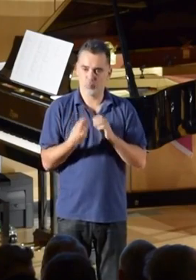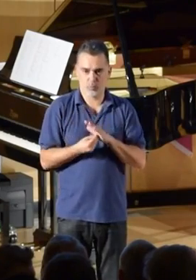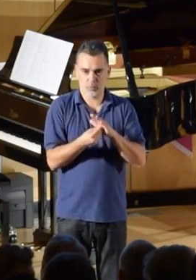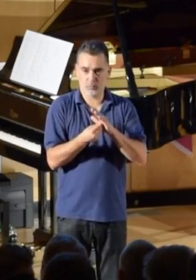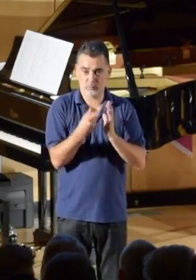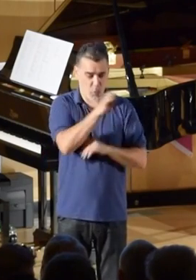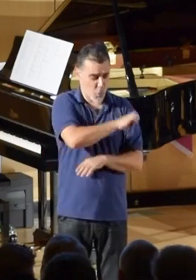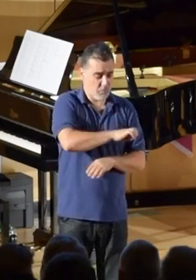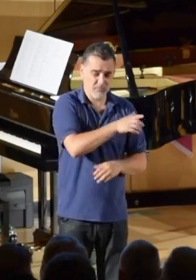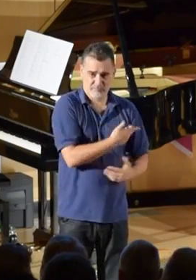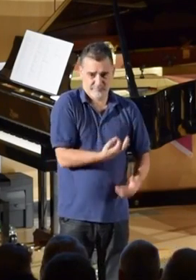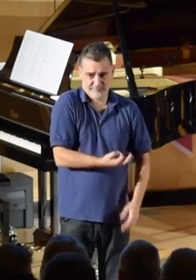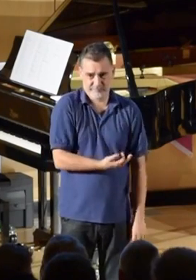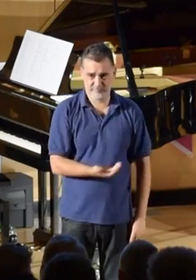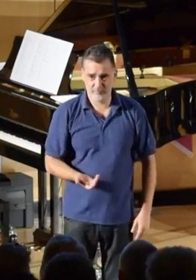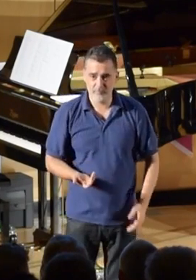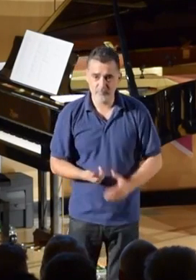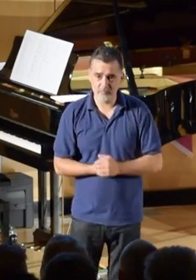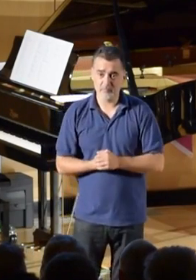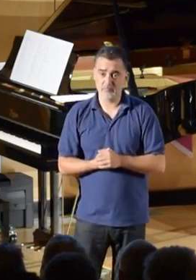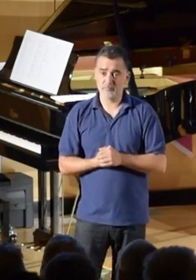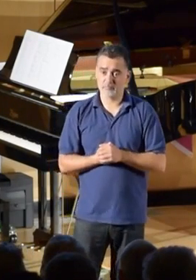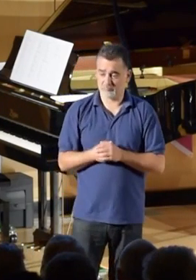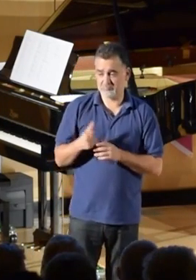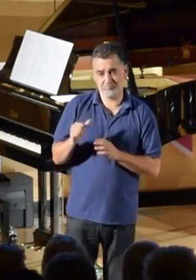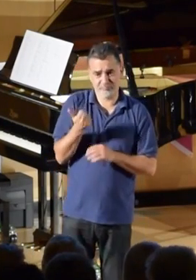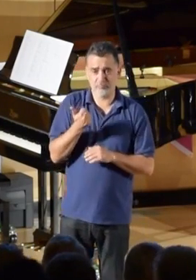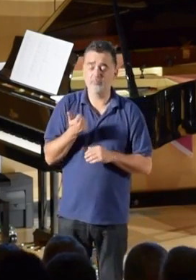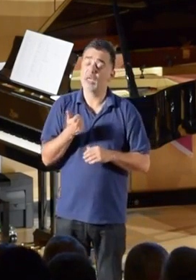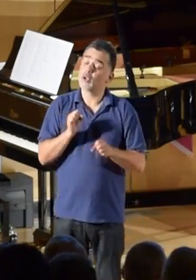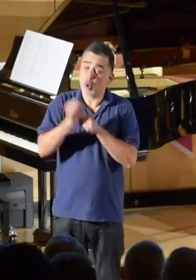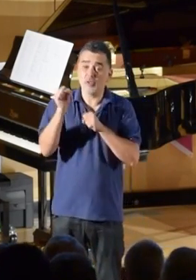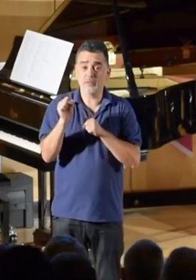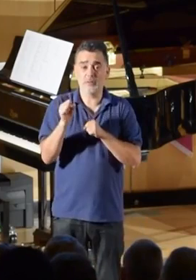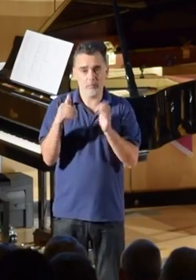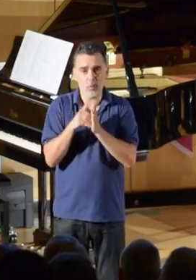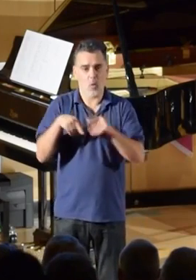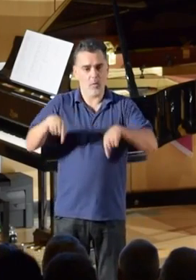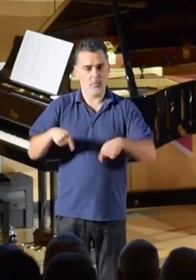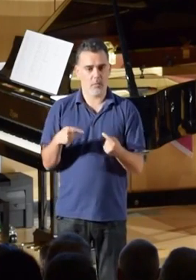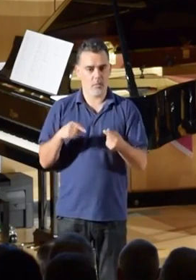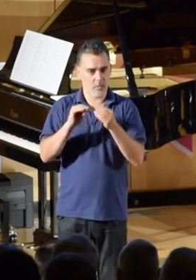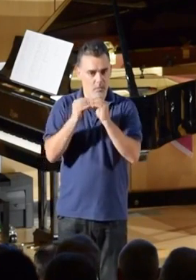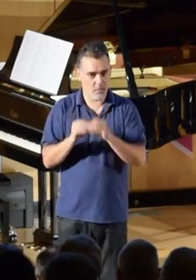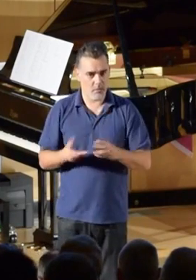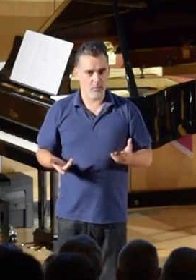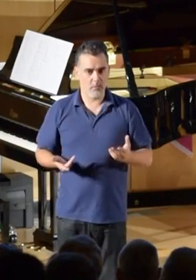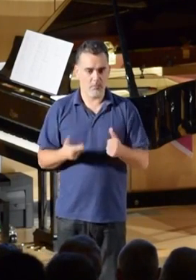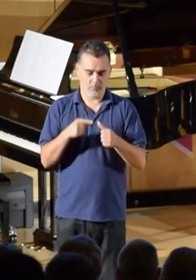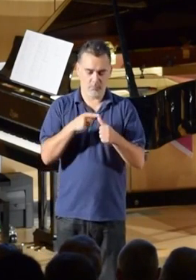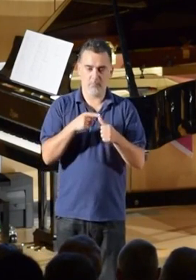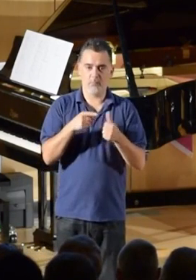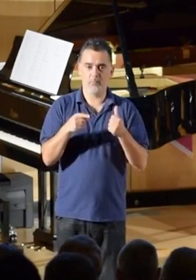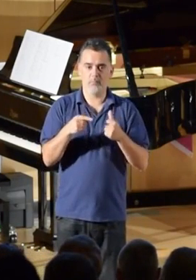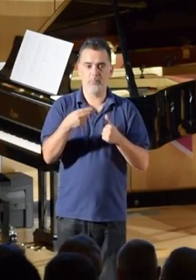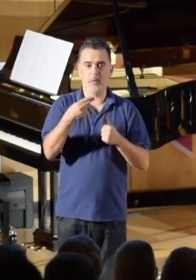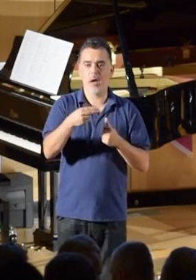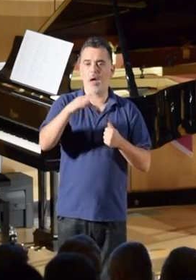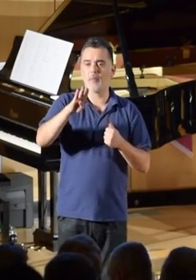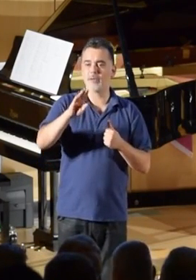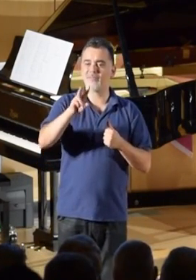beispiellos. Aber trotzdem hapert es an vielen Ecken. Also angefangen von einem